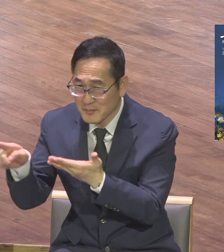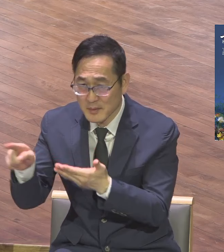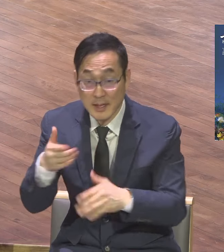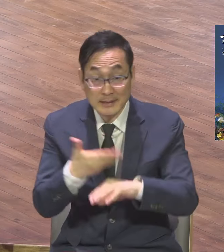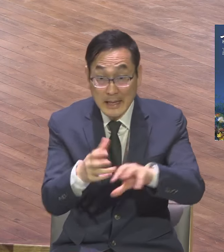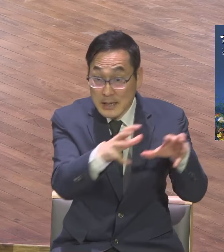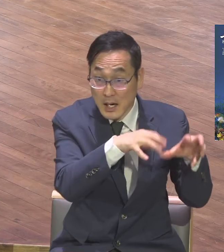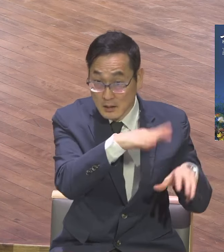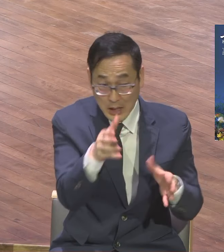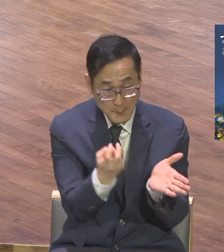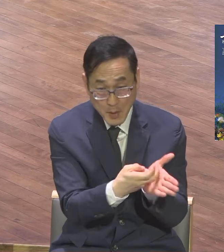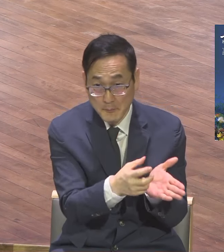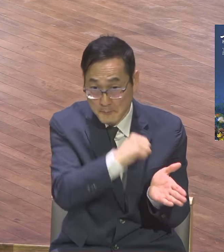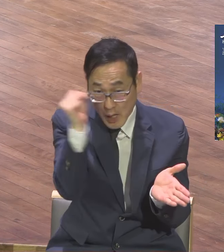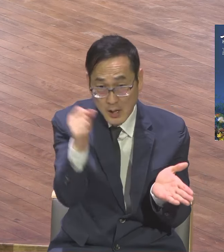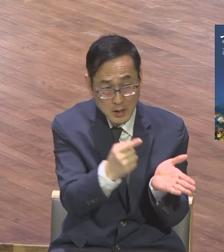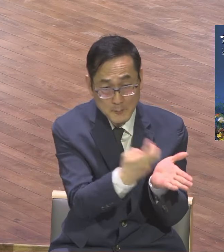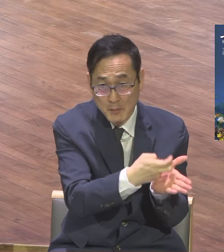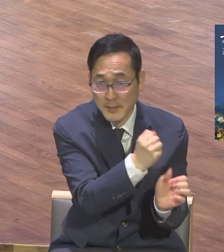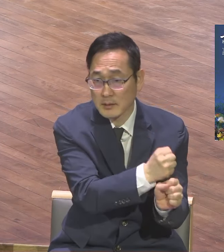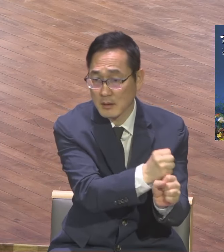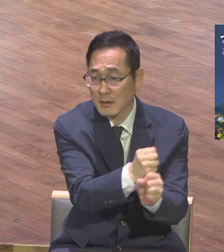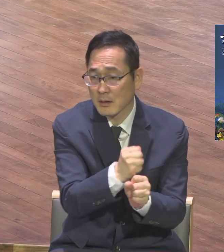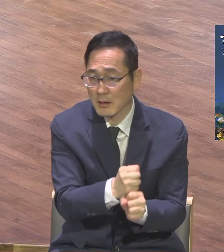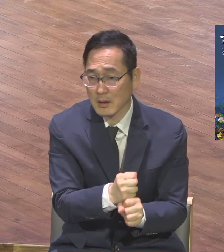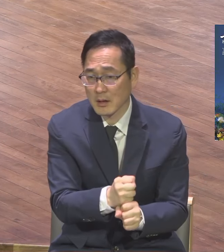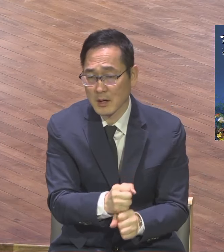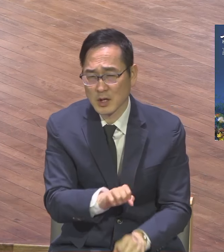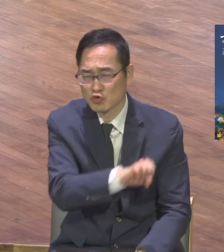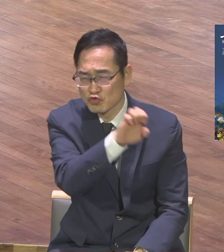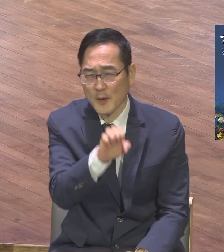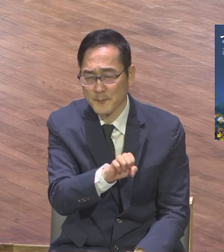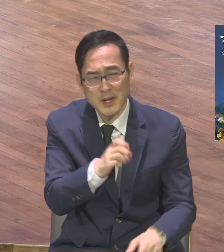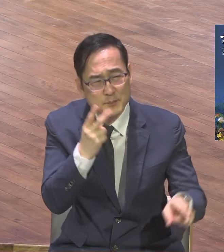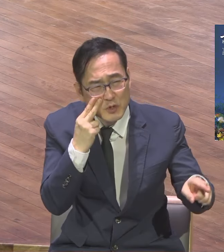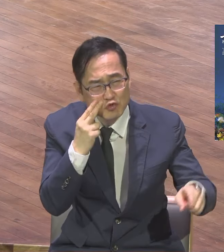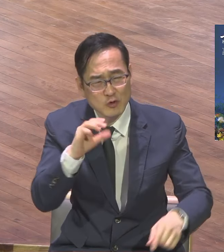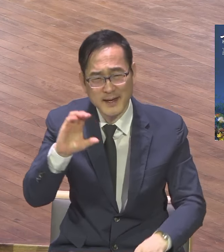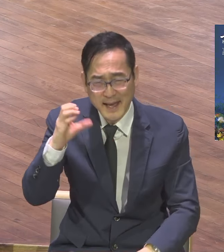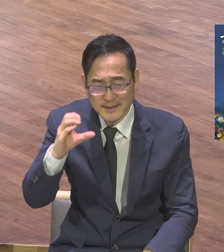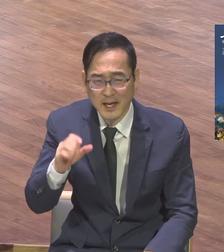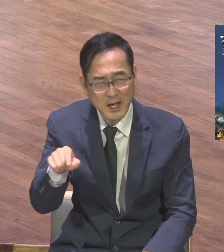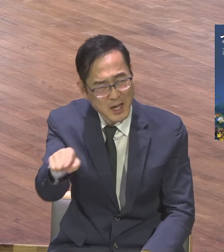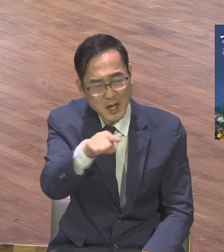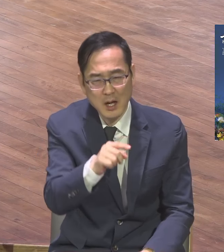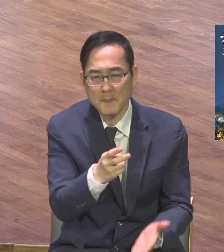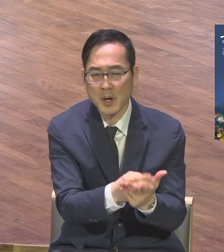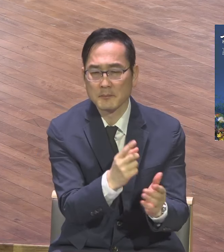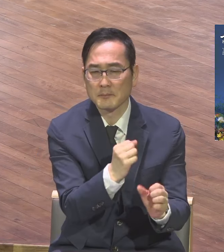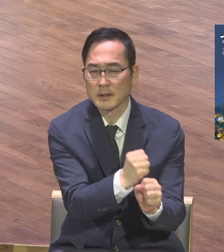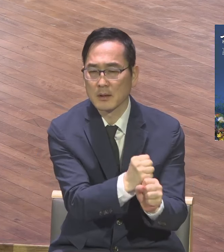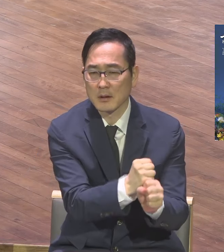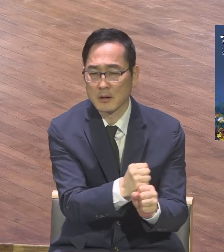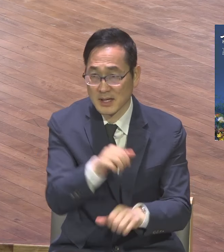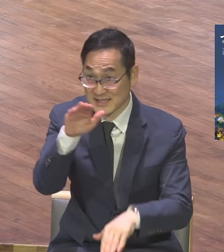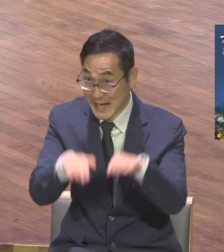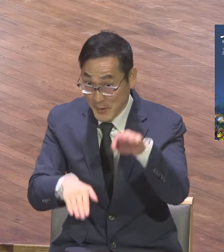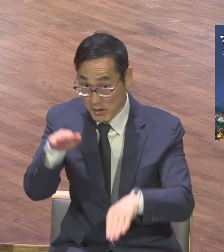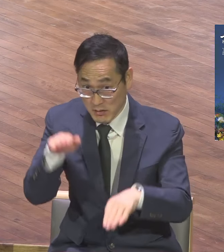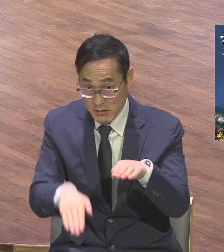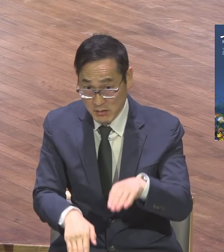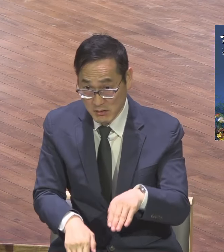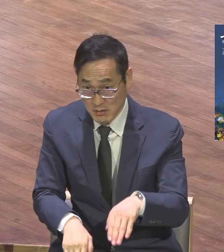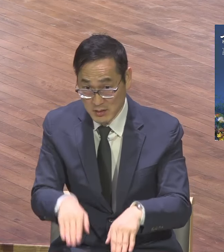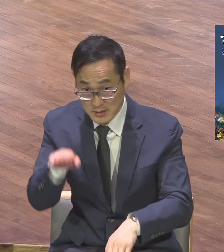잡혀버렸어. 저 유럽, 미국, 캐나다, 호주 싹 다 잡혀버렸어. 절대 차별은 바로 구속돼.